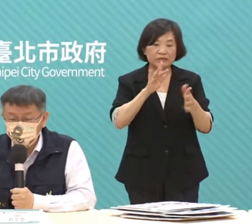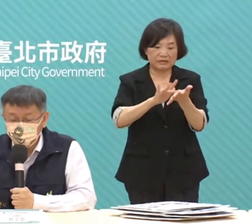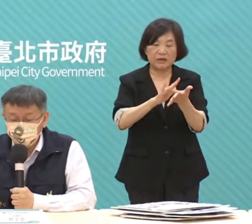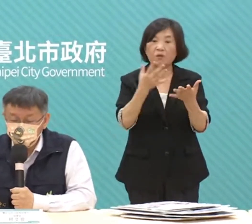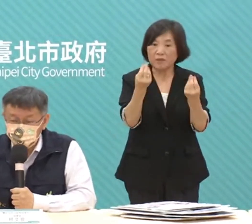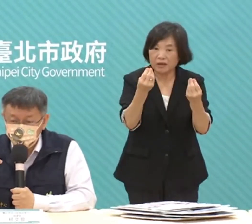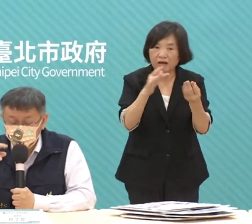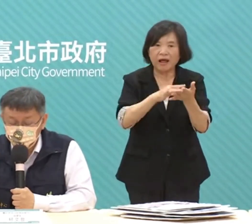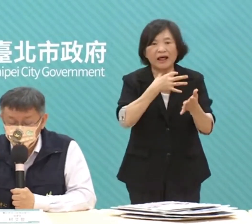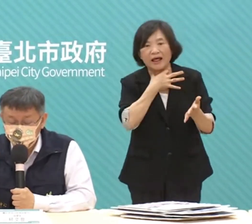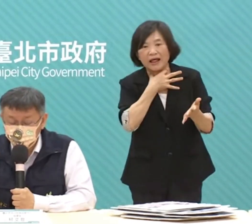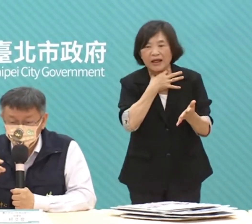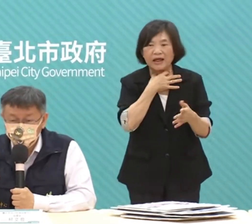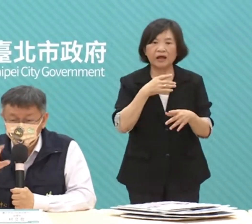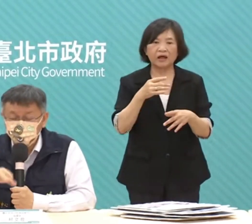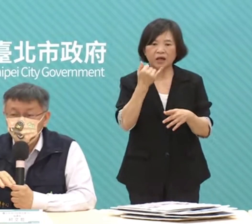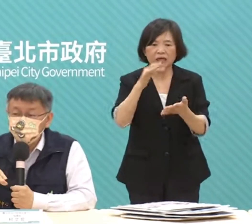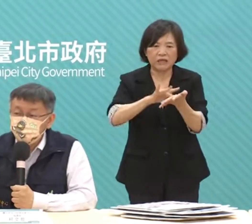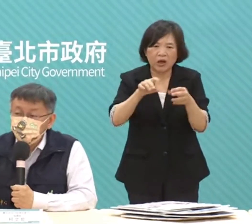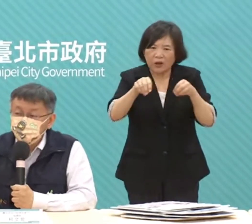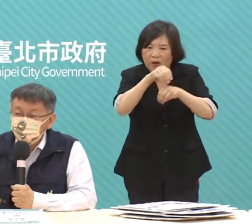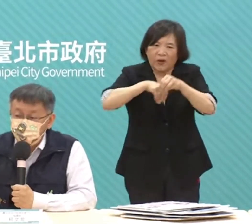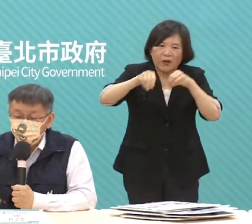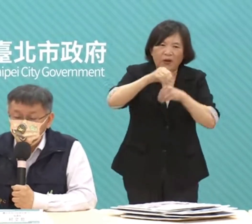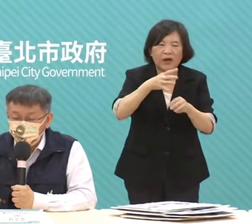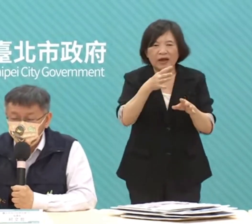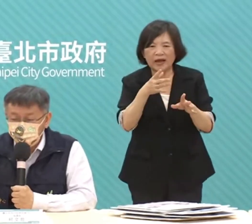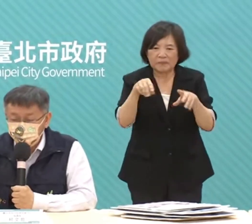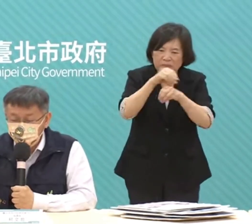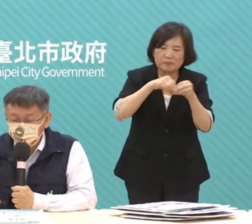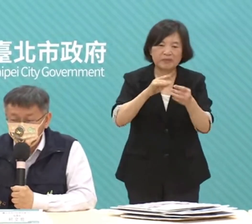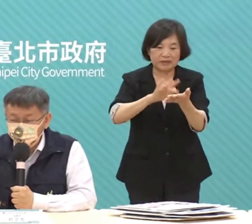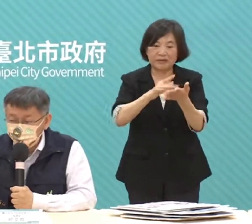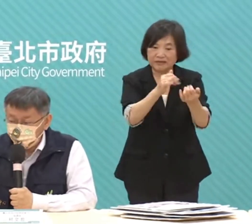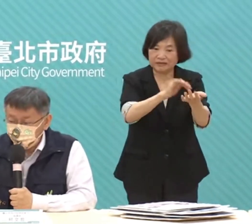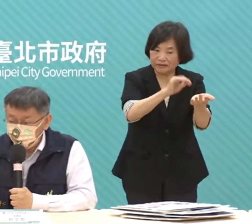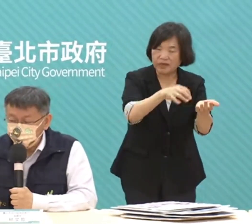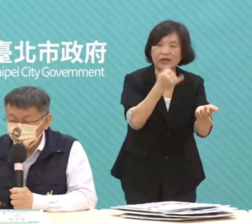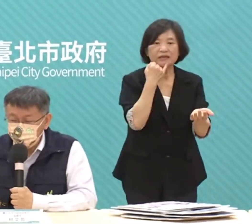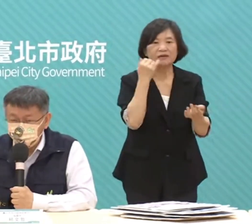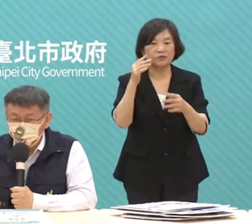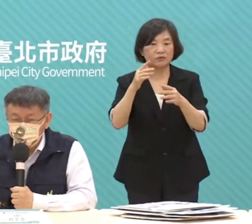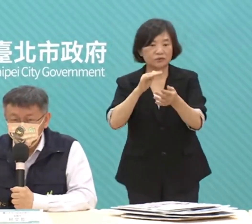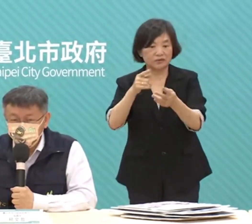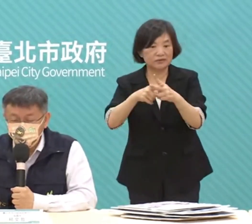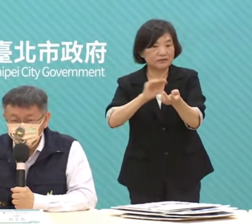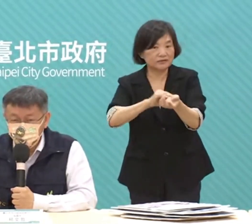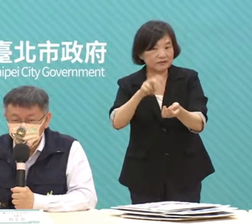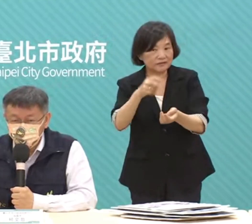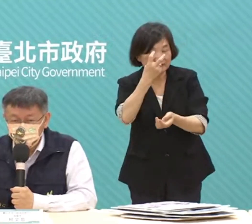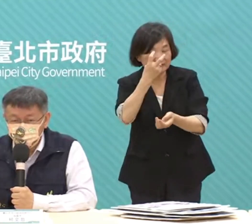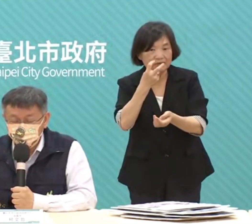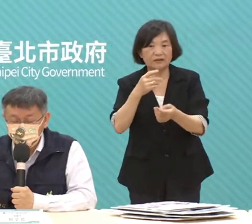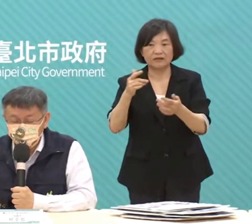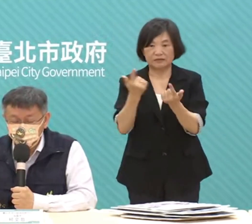，OK， 那我们就如何让药更有效的使用？比方说，好，这药就放在医院里面。那如果是诊所的话，全台北市只控